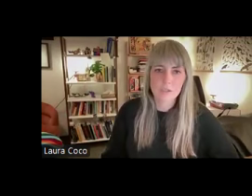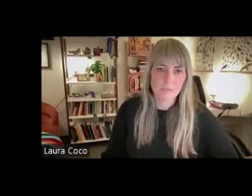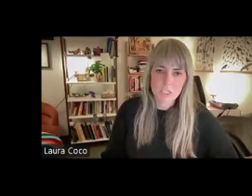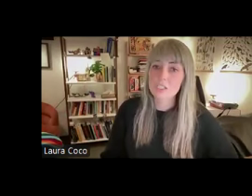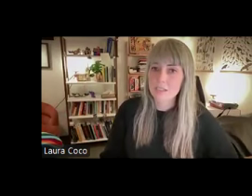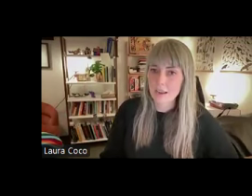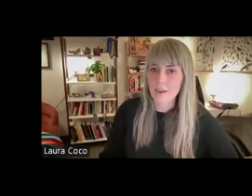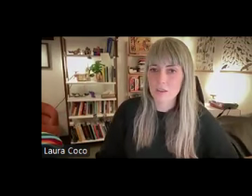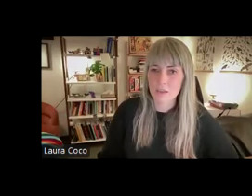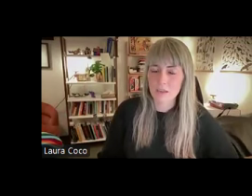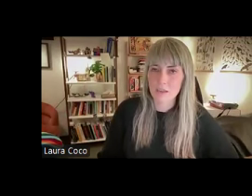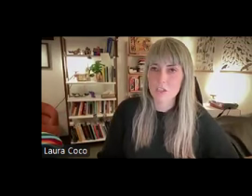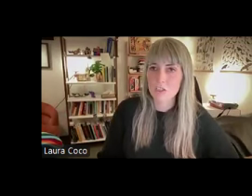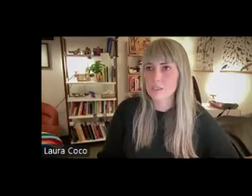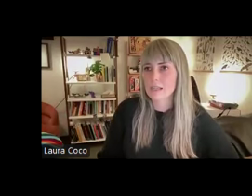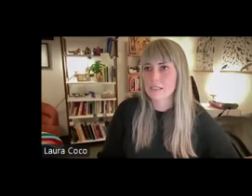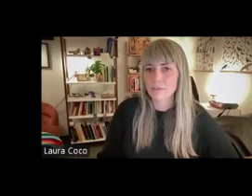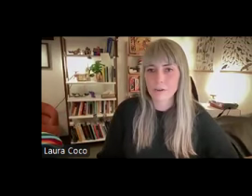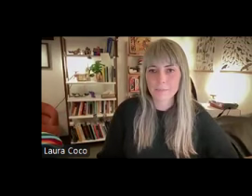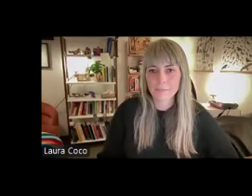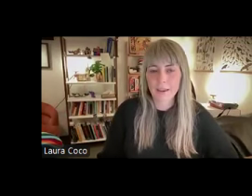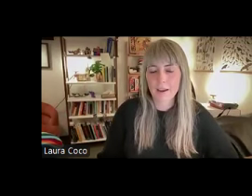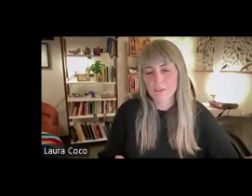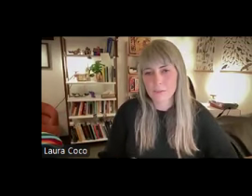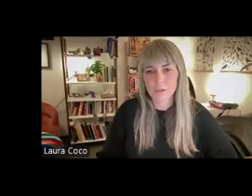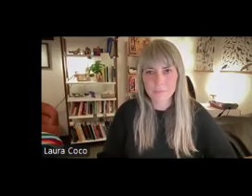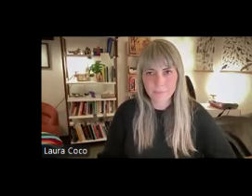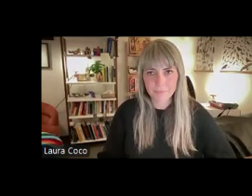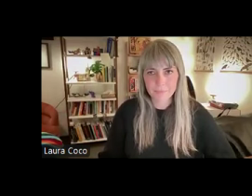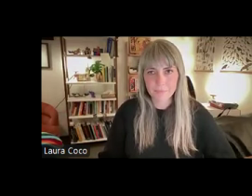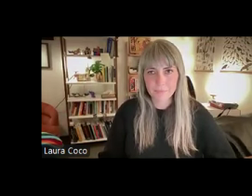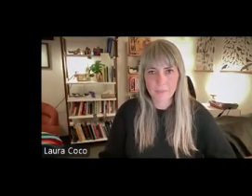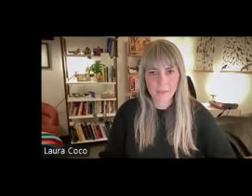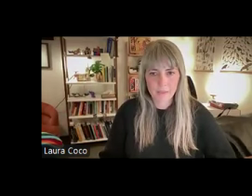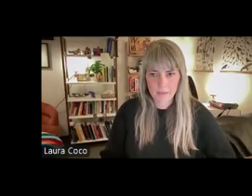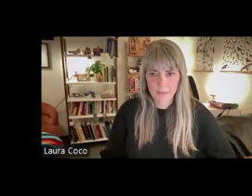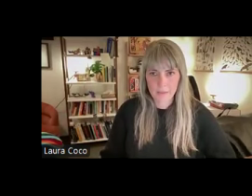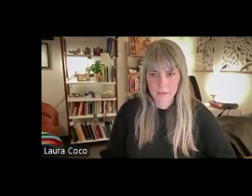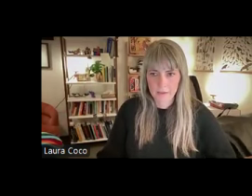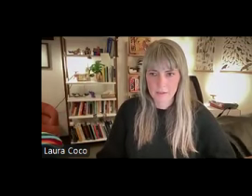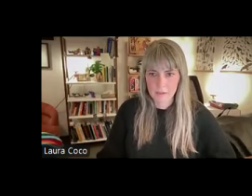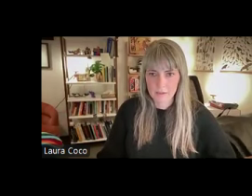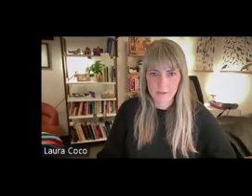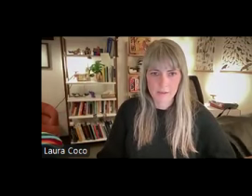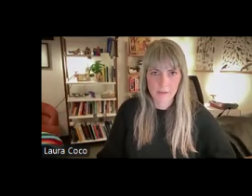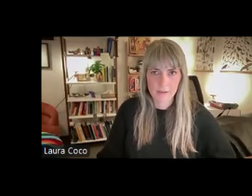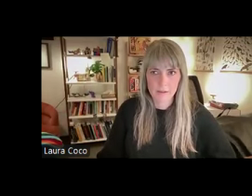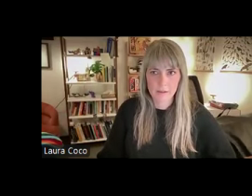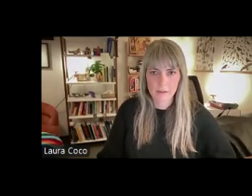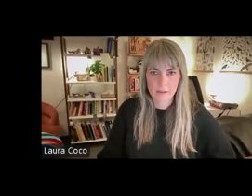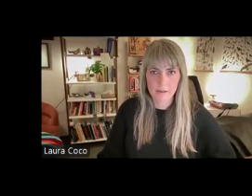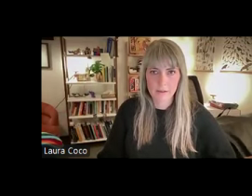unas cuantas diferencias. Simplemente es interesante cómo estos dos estudios diferencian y también cómo es que son